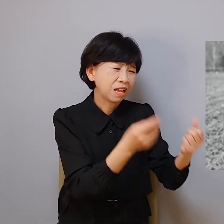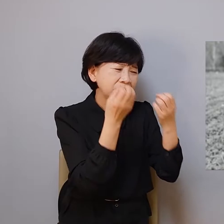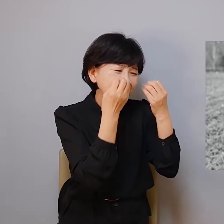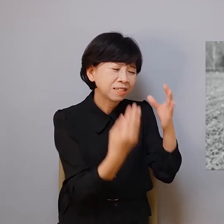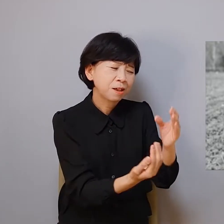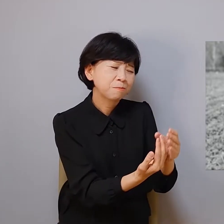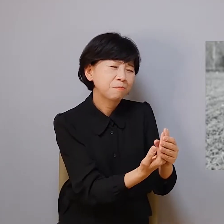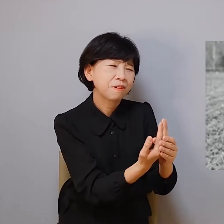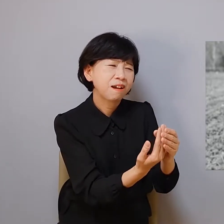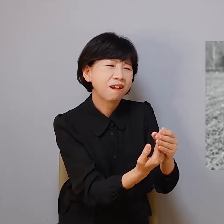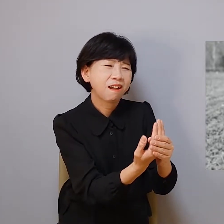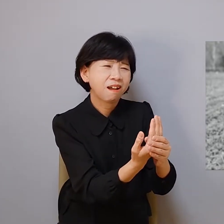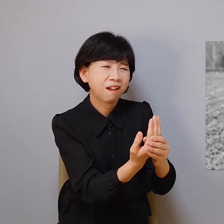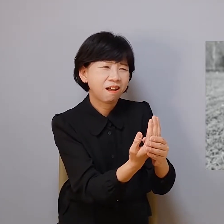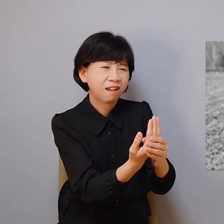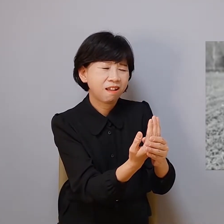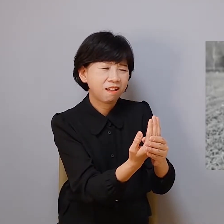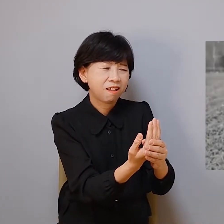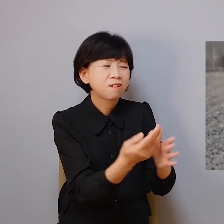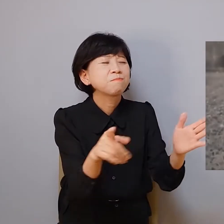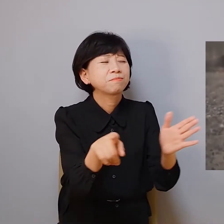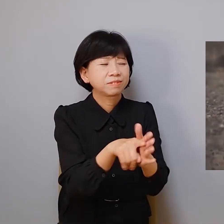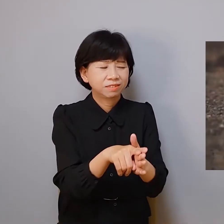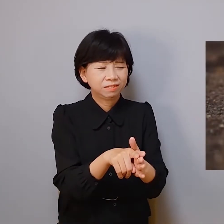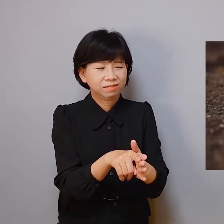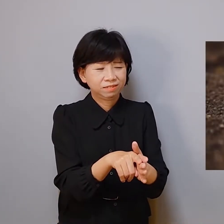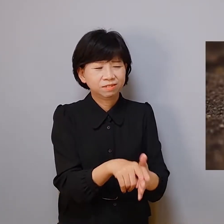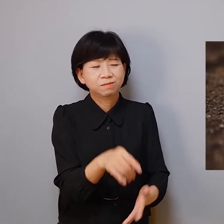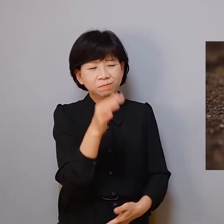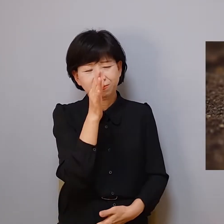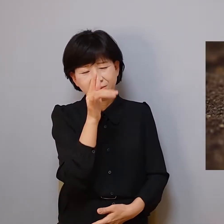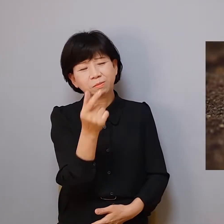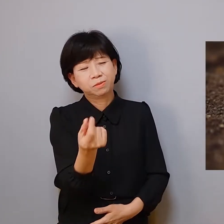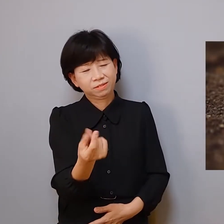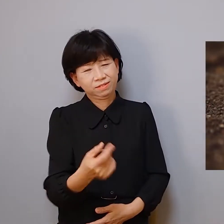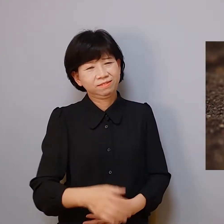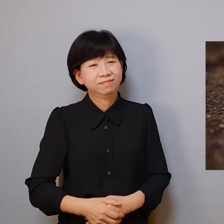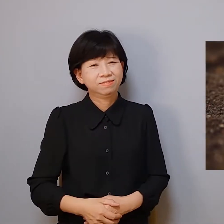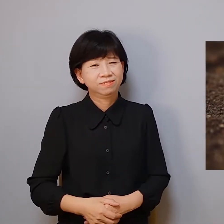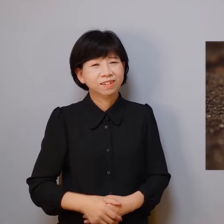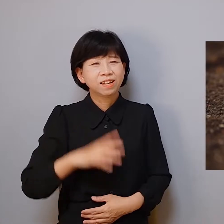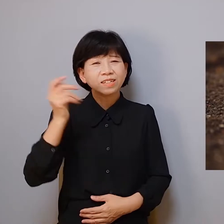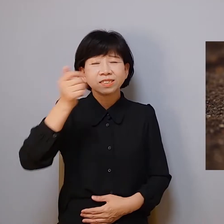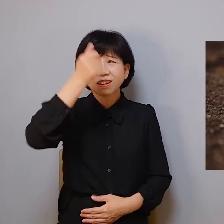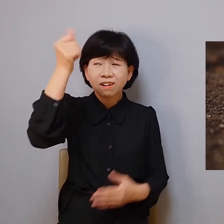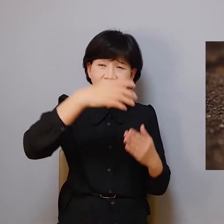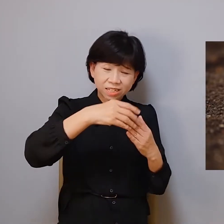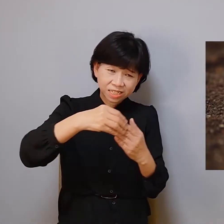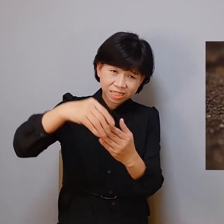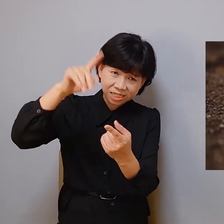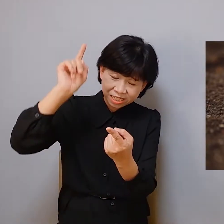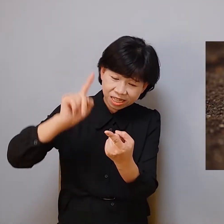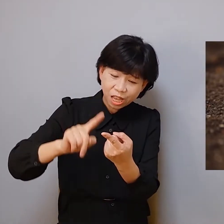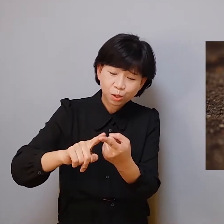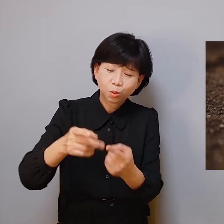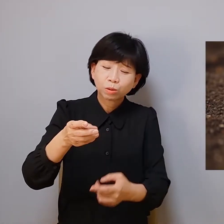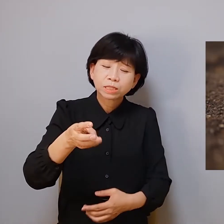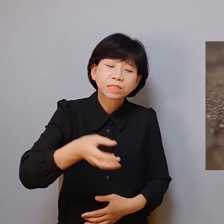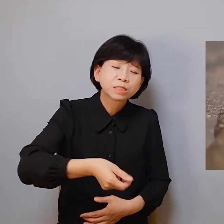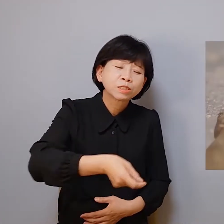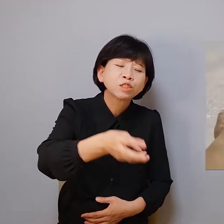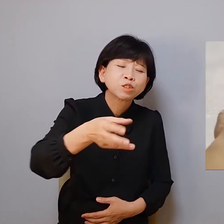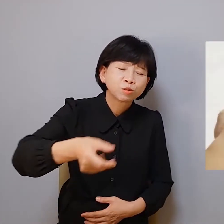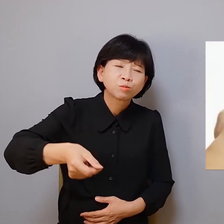바보. 성령님이 이끄시는 대로